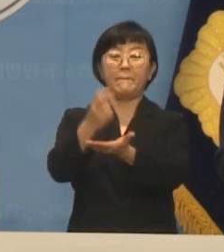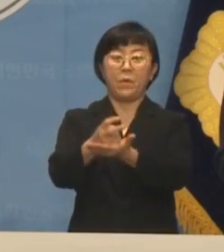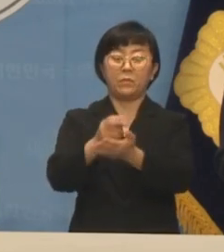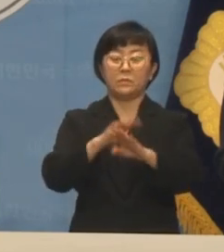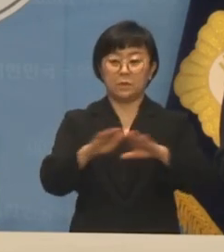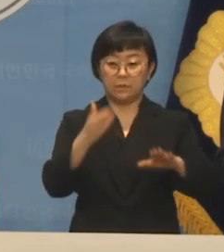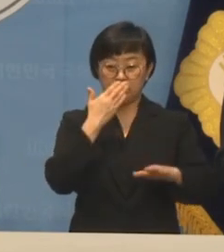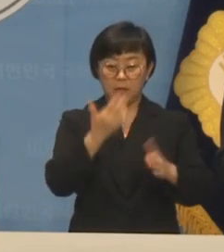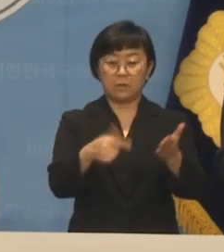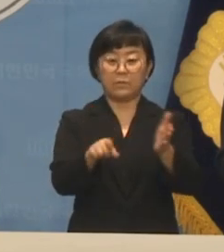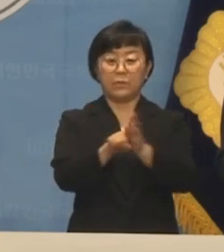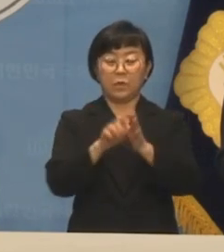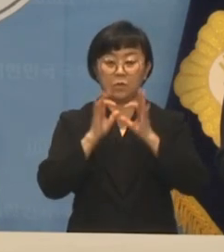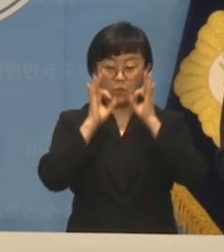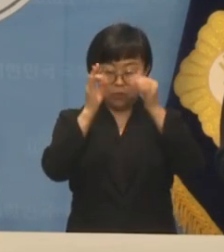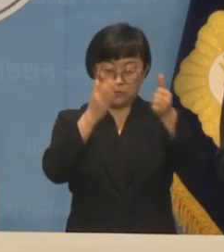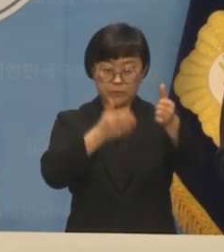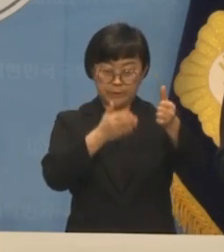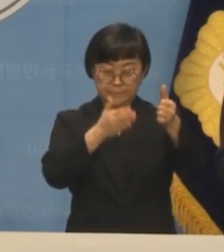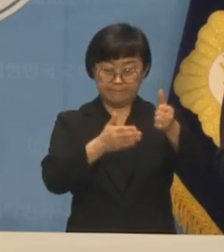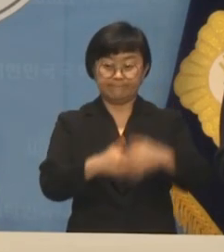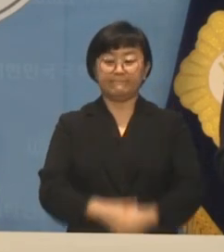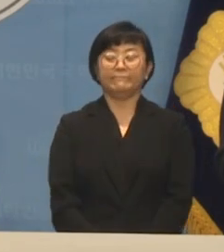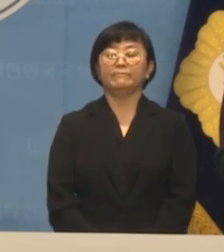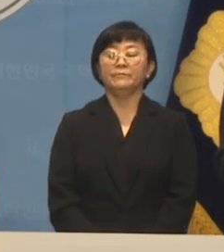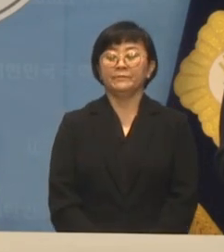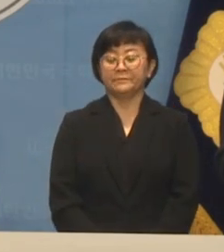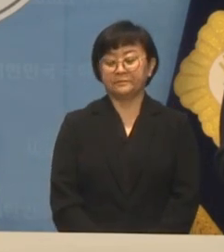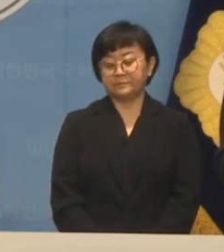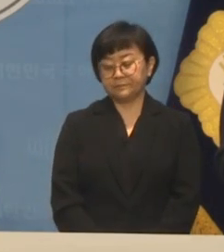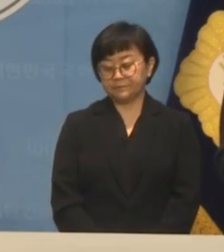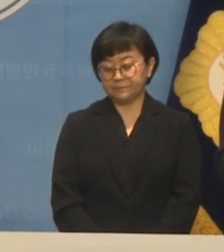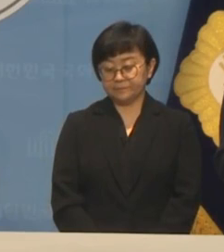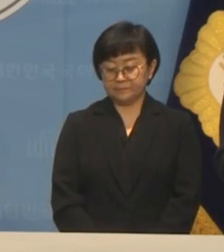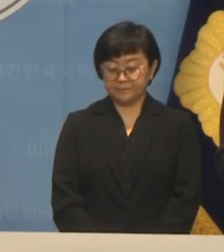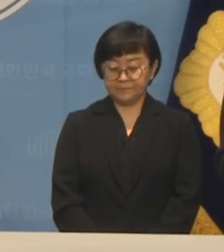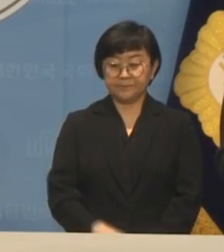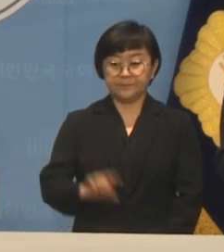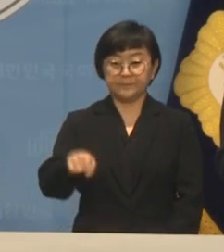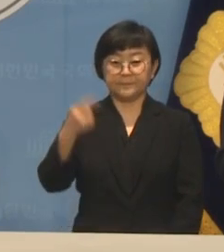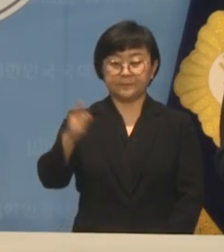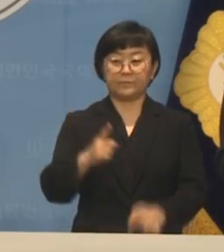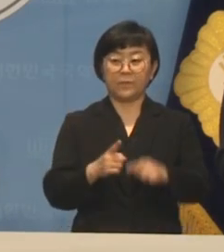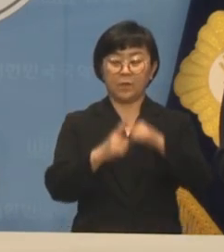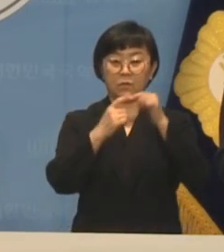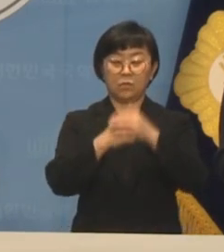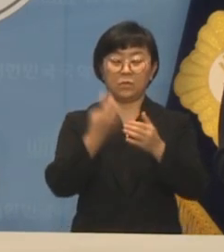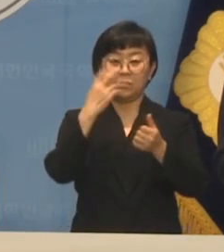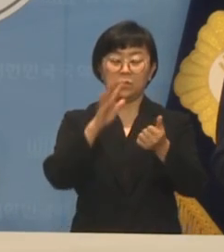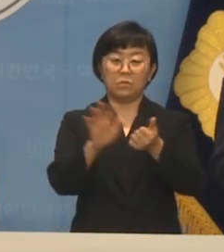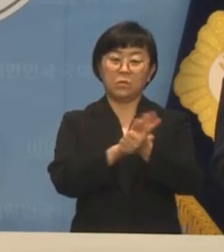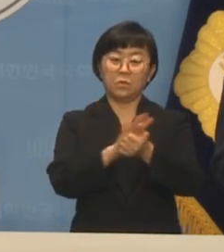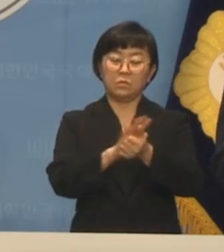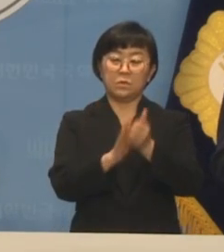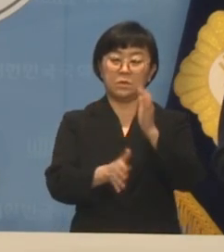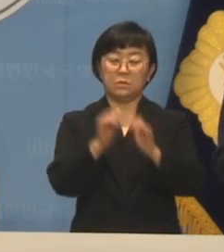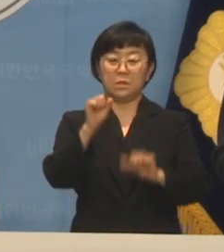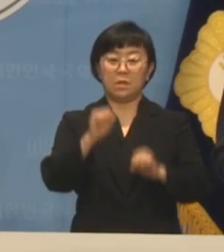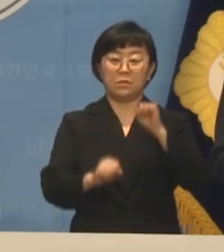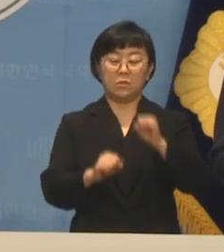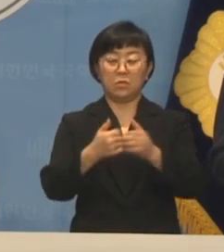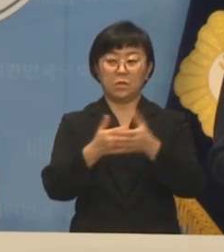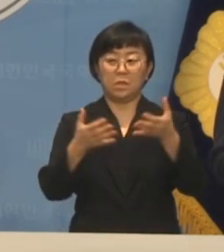처리할 수 있도록 노력해달라는 말씀하셨습니다. 다음은 간호와 돌봄을 바꾸는 시민행동